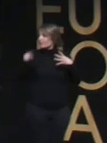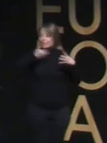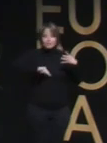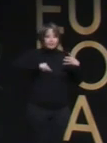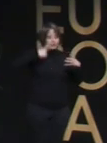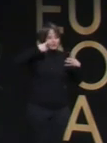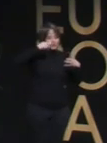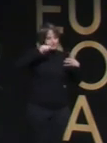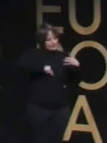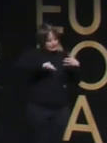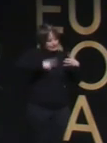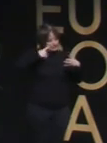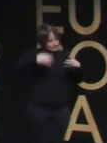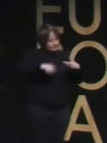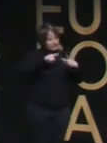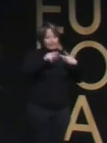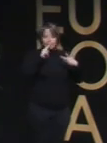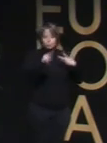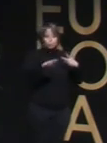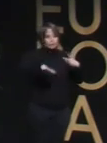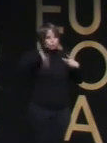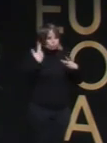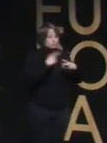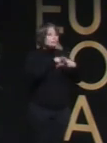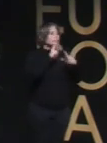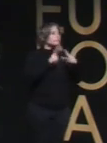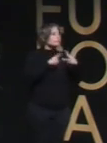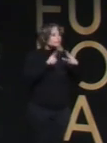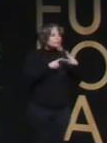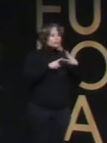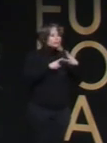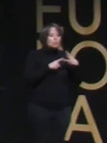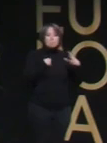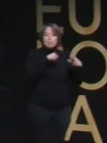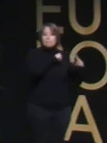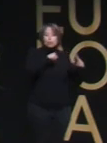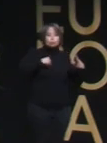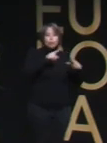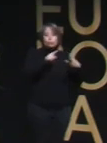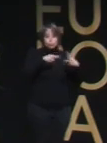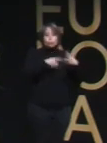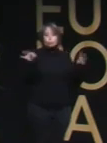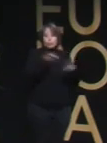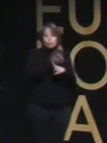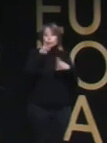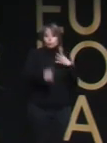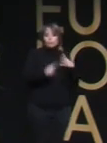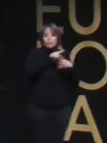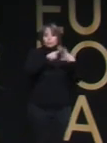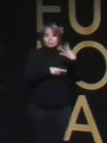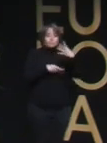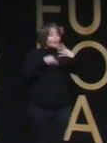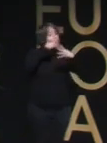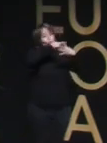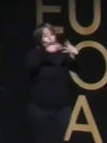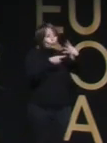sentido, ahora me explico. Responder desde lo inesperado, no es nada personal, yo también me equivoco. ¿Vale? Estos cuatro